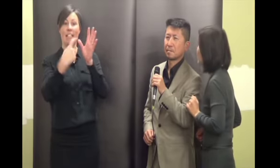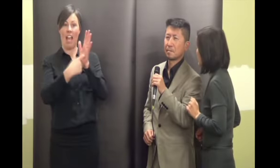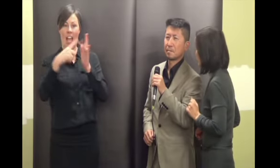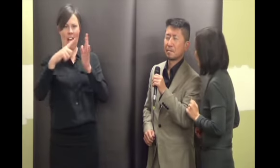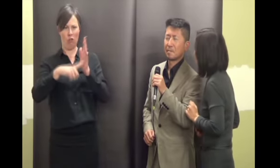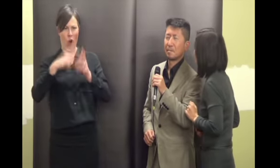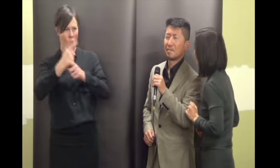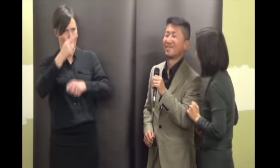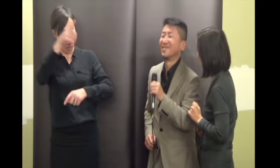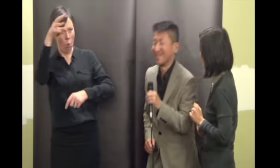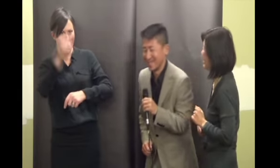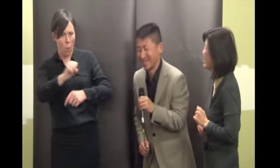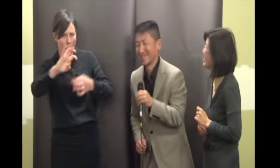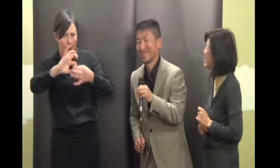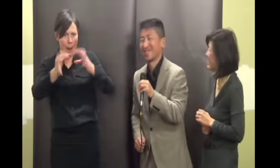オリンピックに行ってればよか